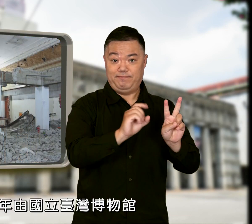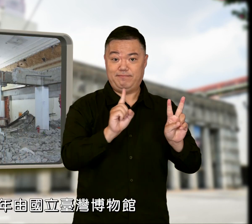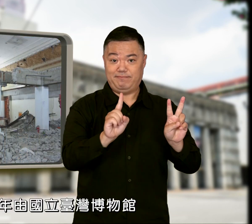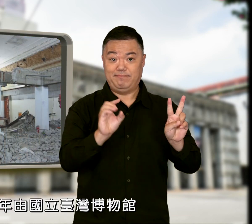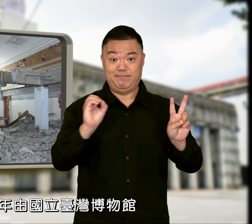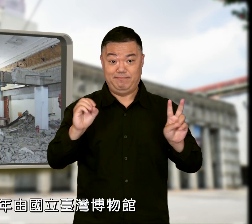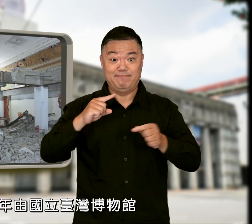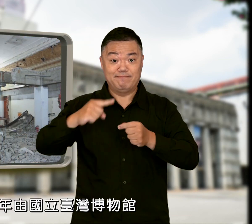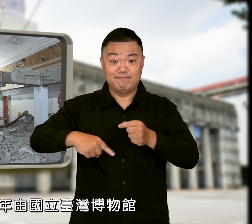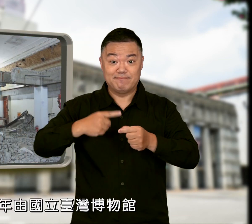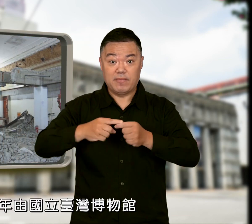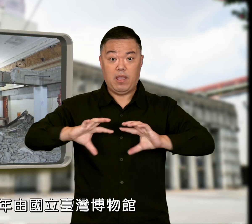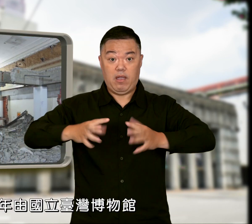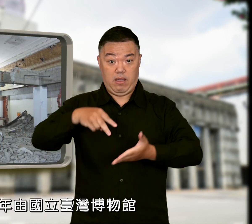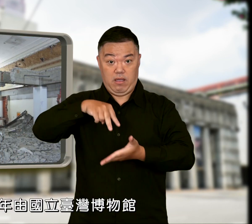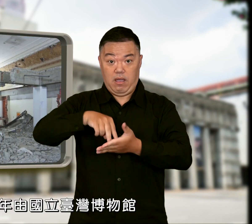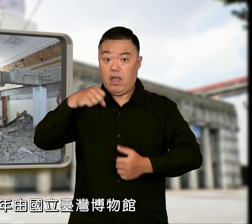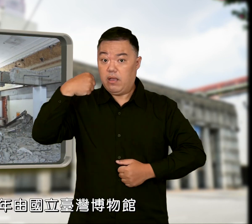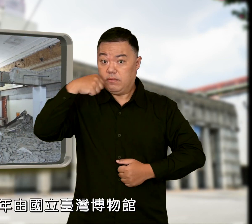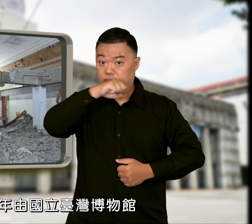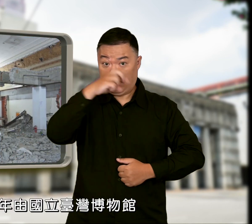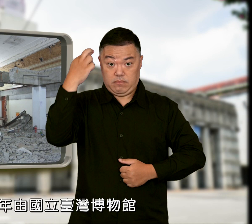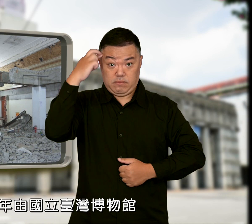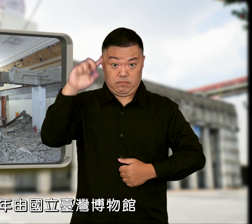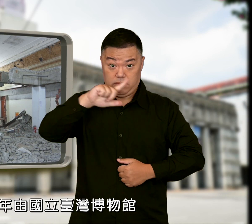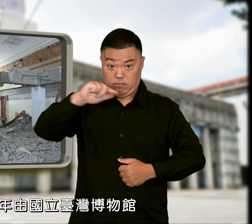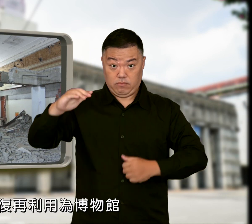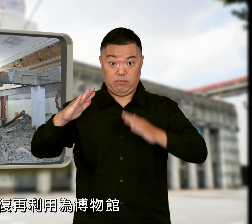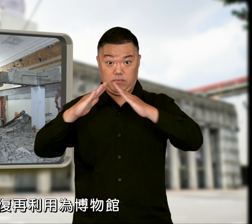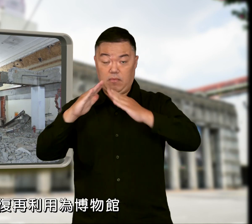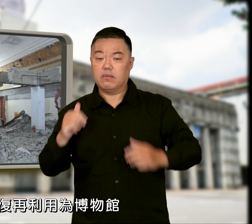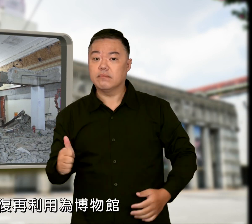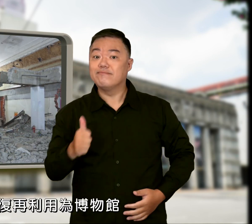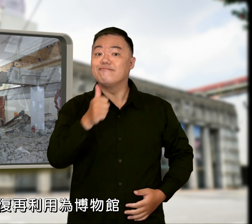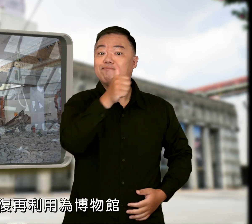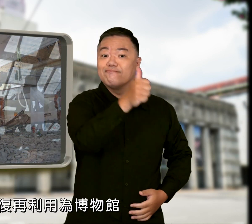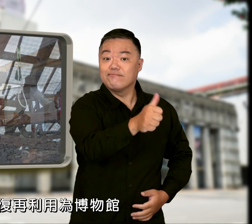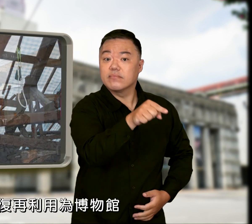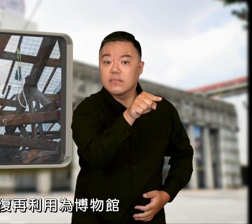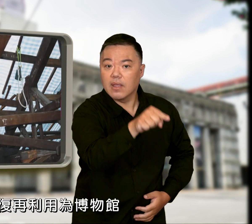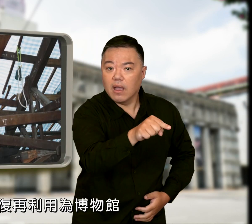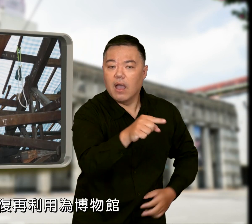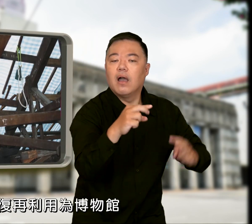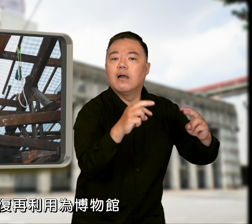2010年，由国立台湾博物馆修复再利用为博物馆，